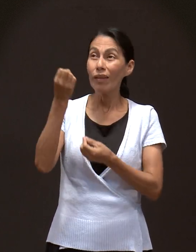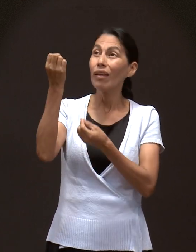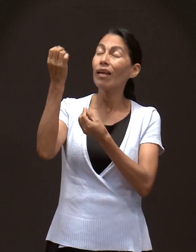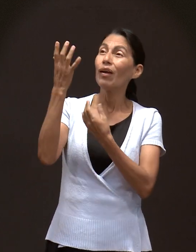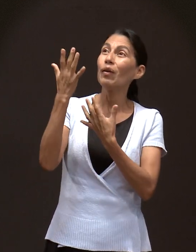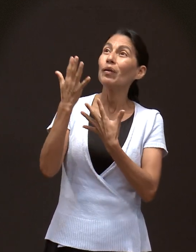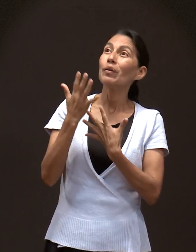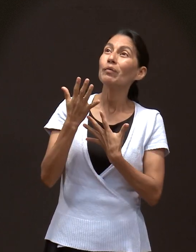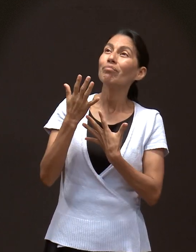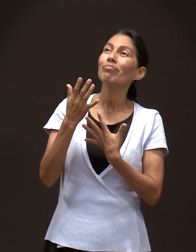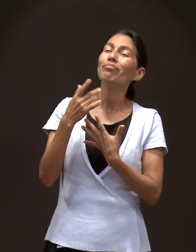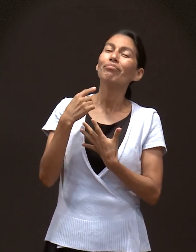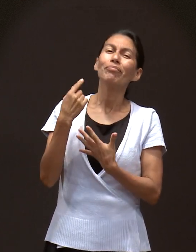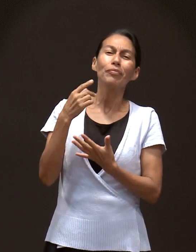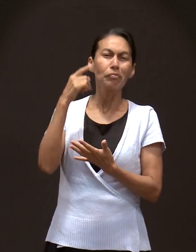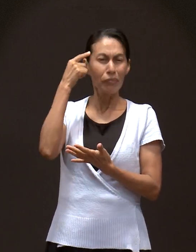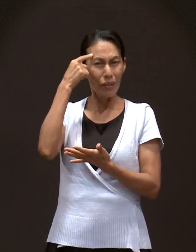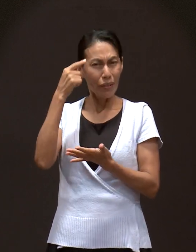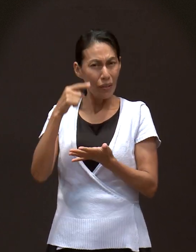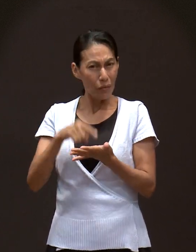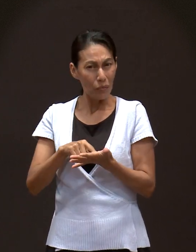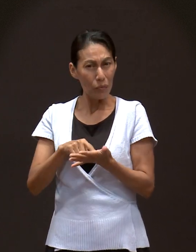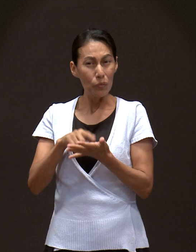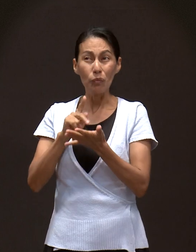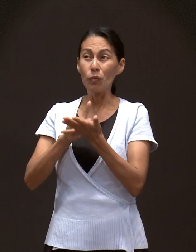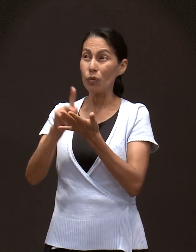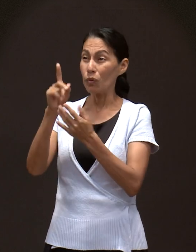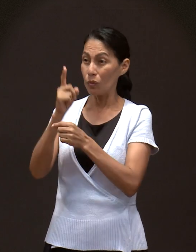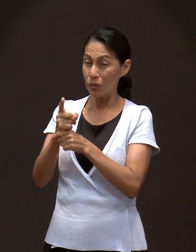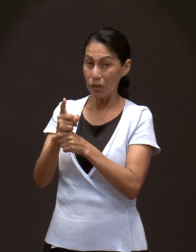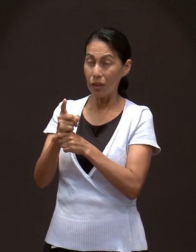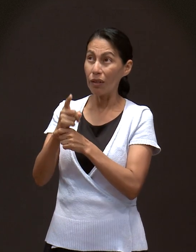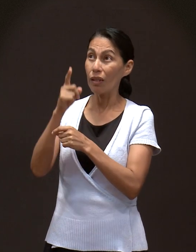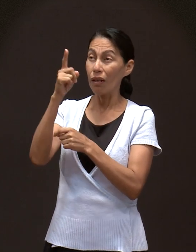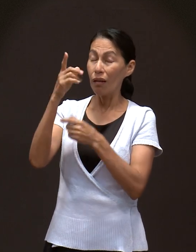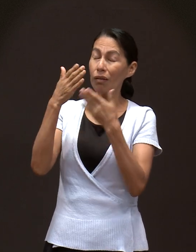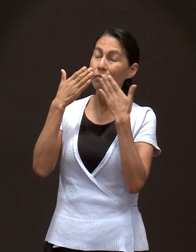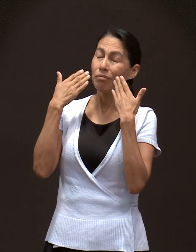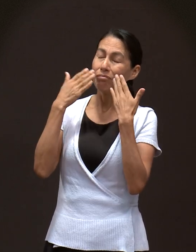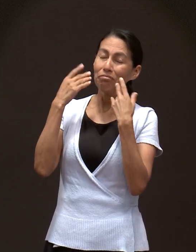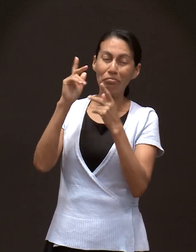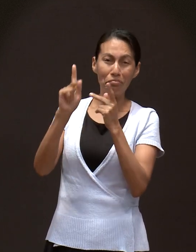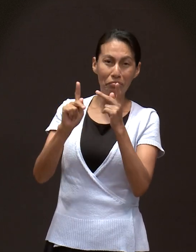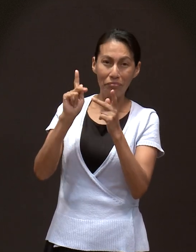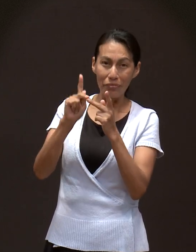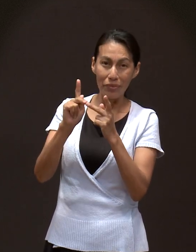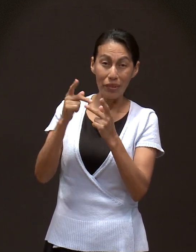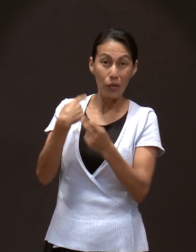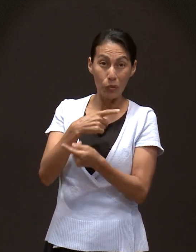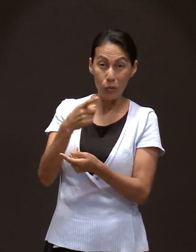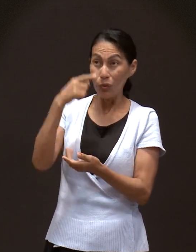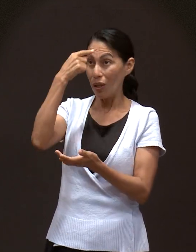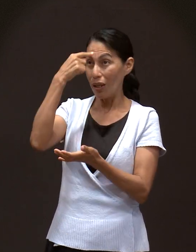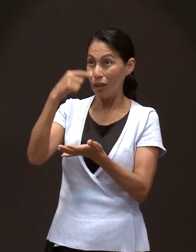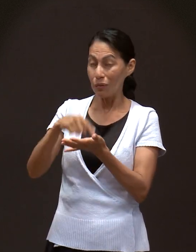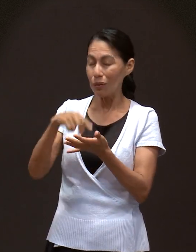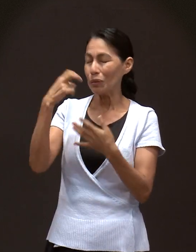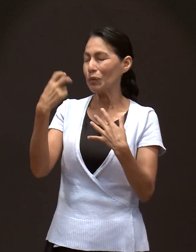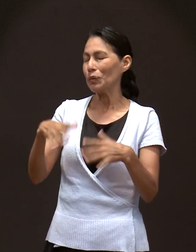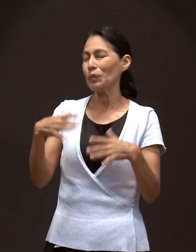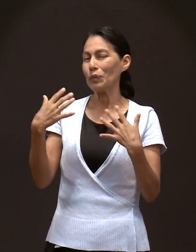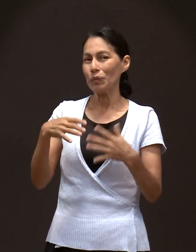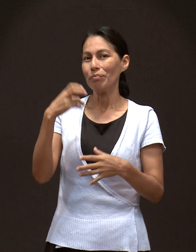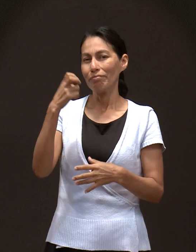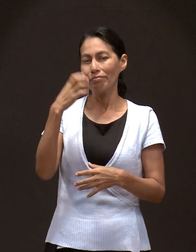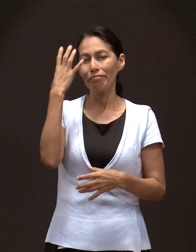recibimos, creemos la voluntad de Dios que es agradable y perfecta. Esta